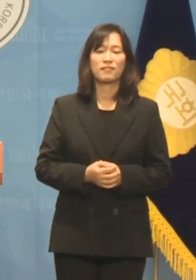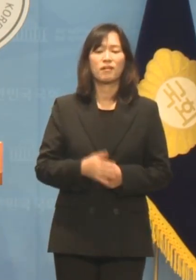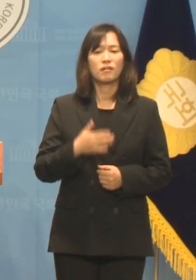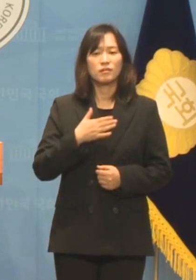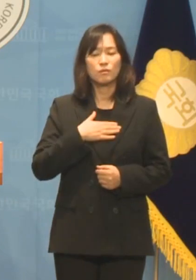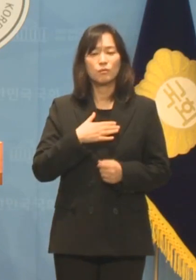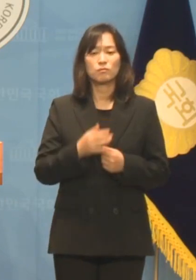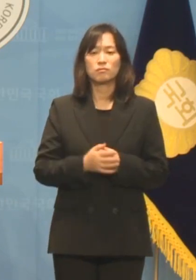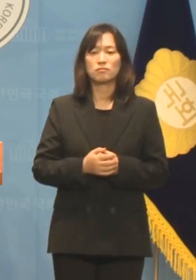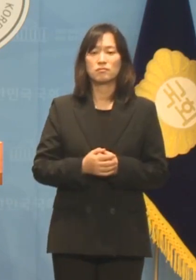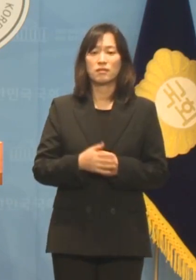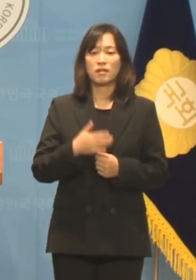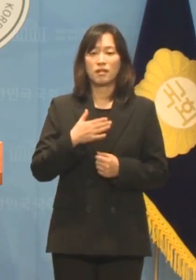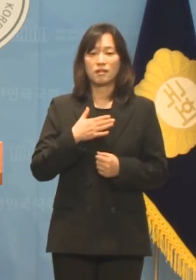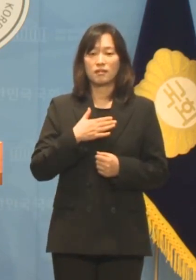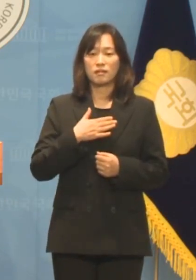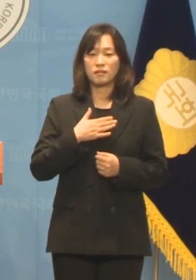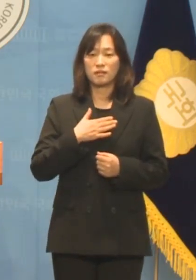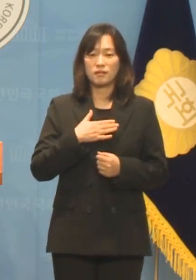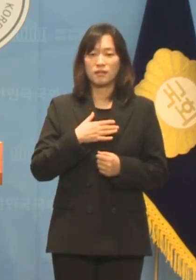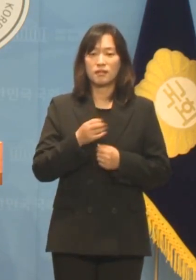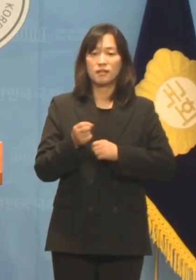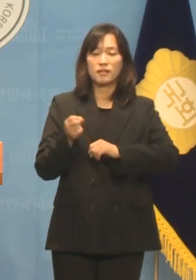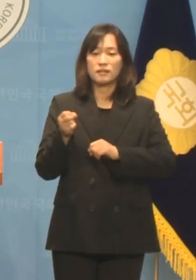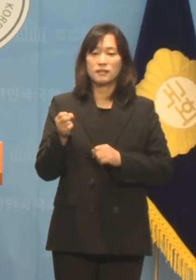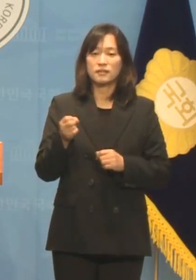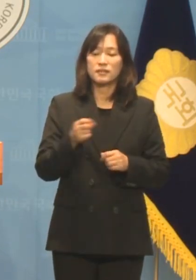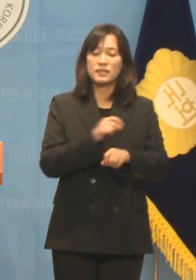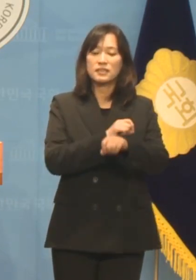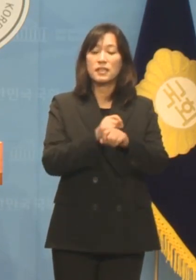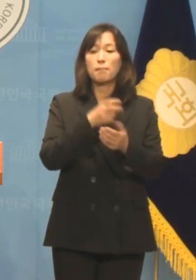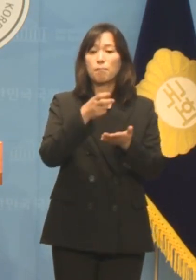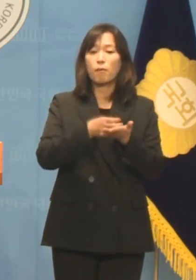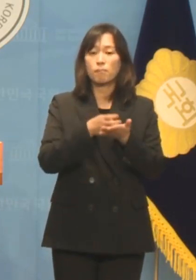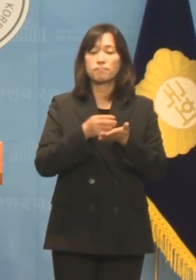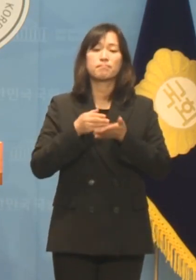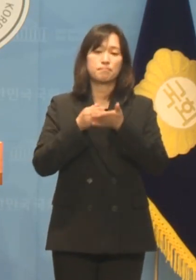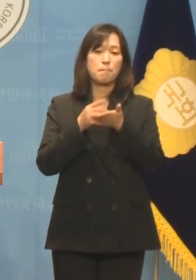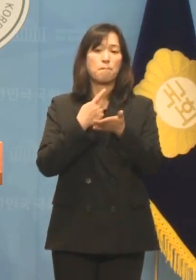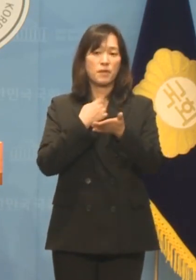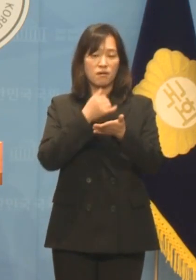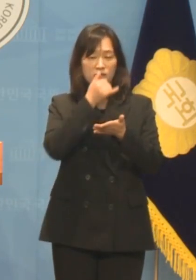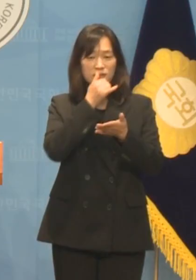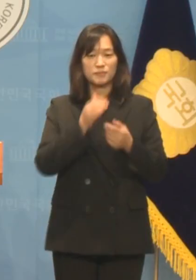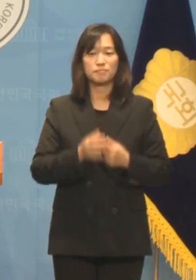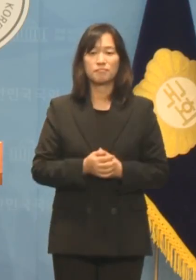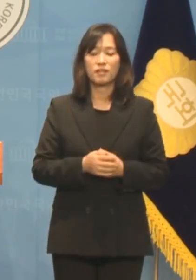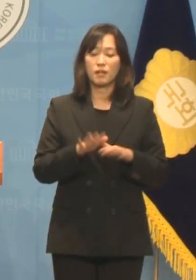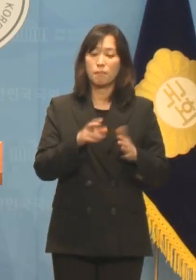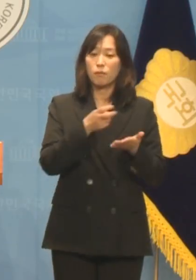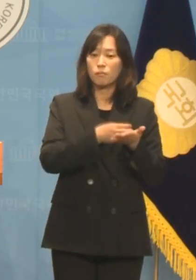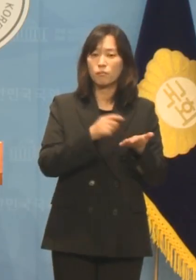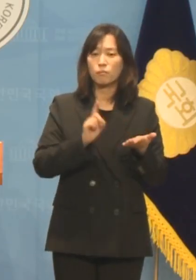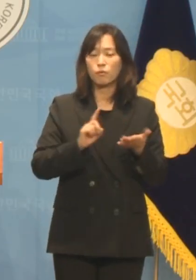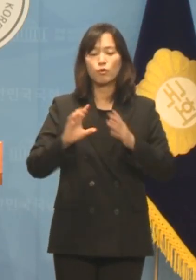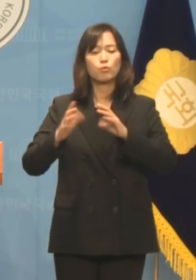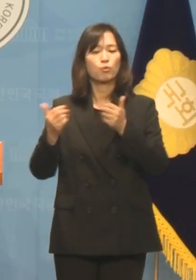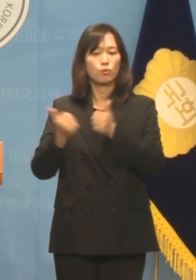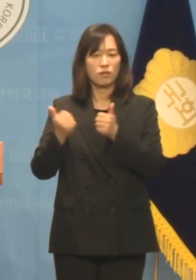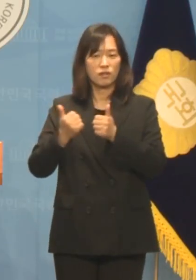저는 재건축 재개발 촉진 특례법을 발의한 바가 있습니다. 이 법안은